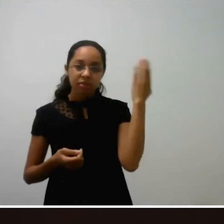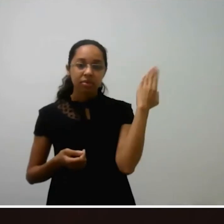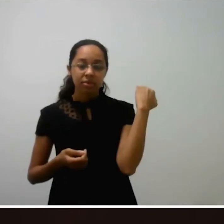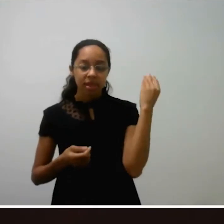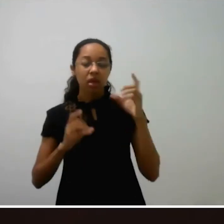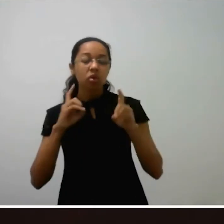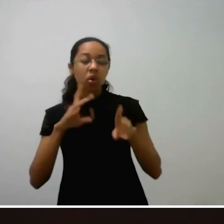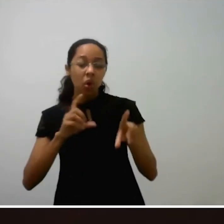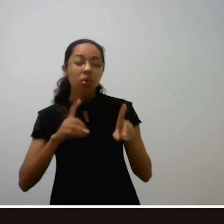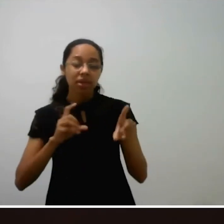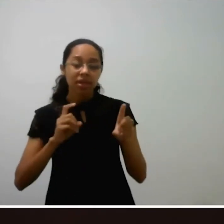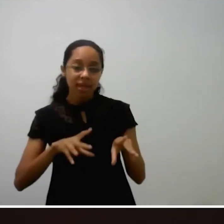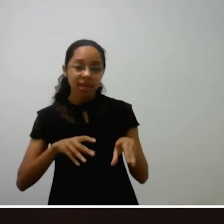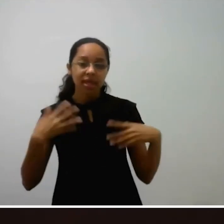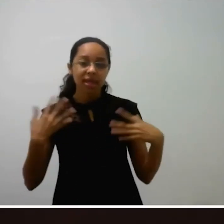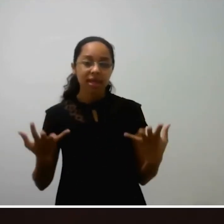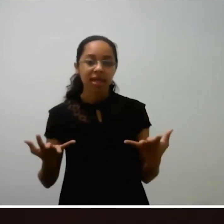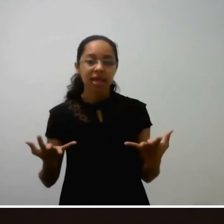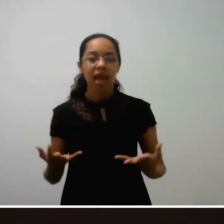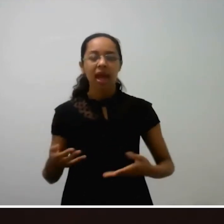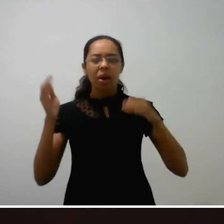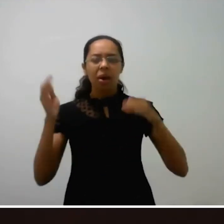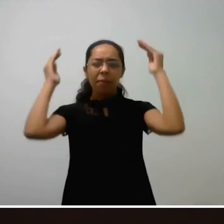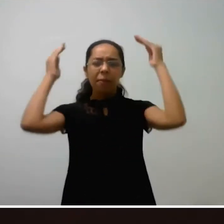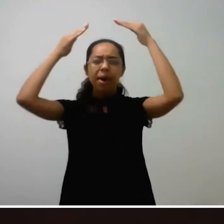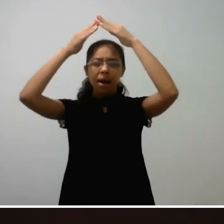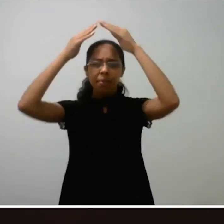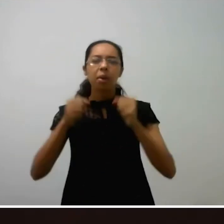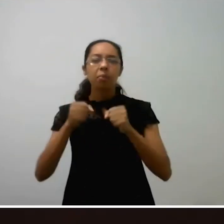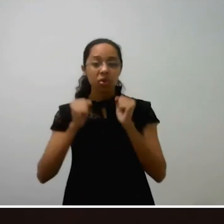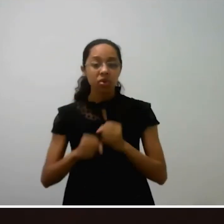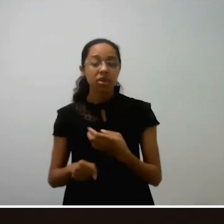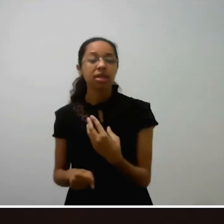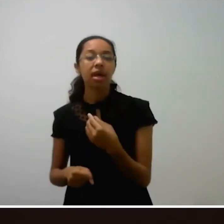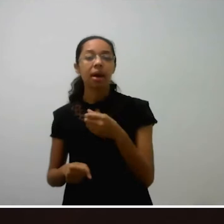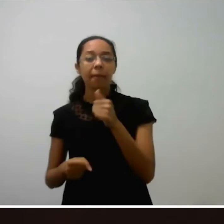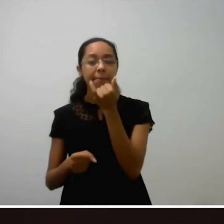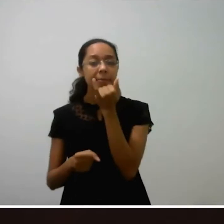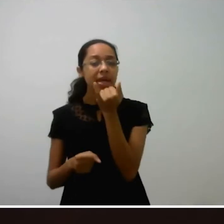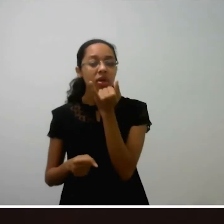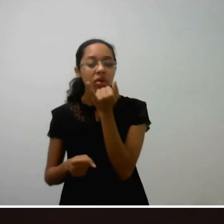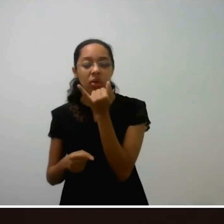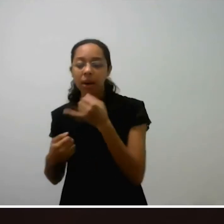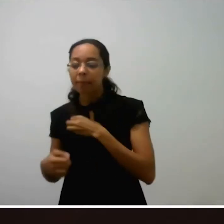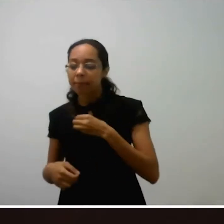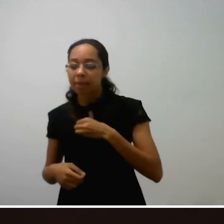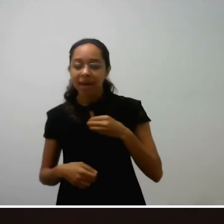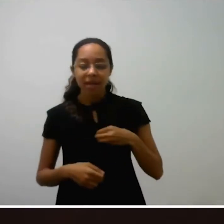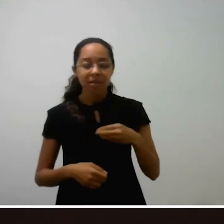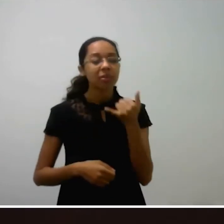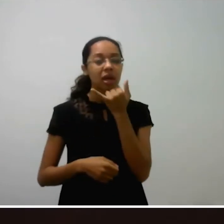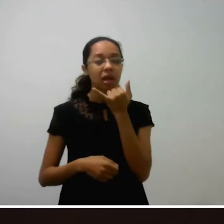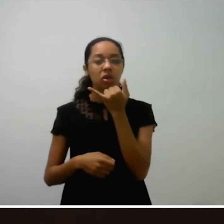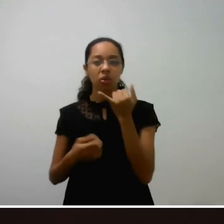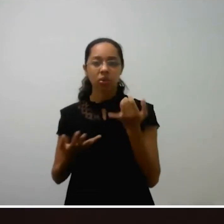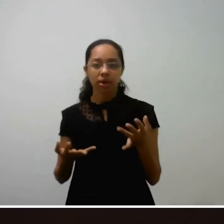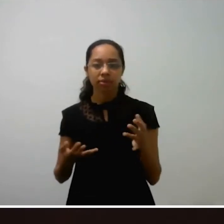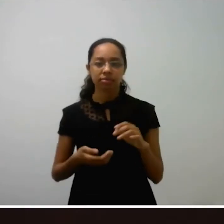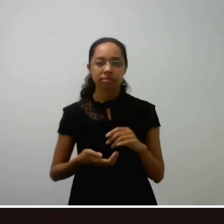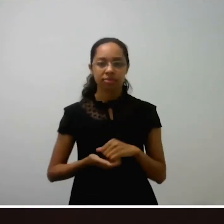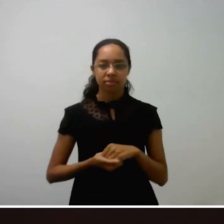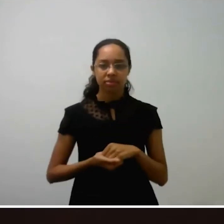aquele exército, né, que faziam as cruzadas, que são os cruzados.